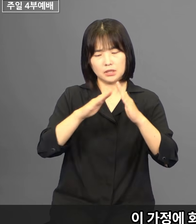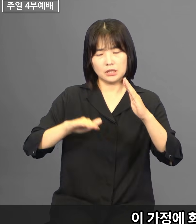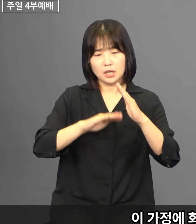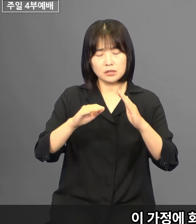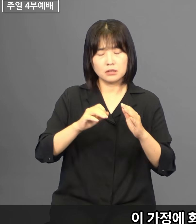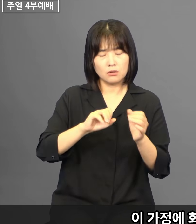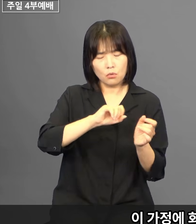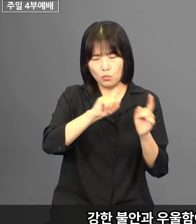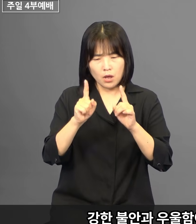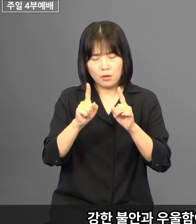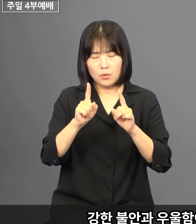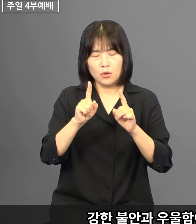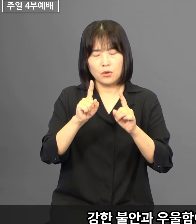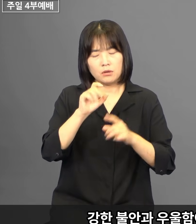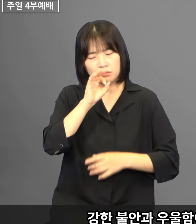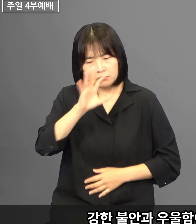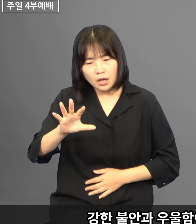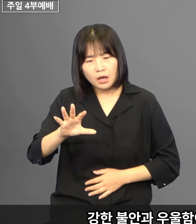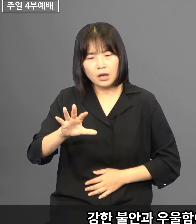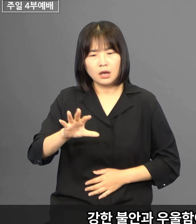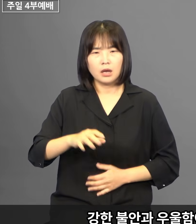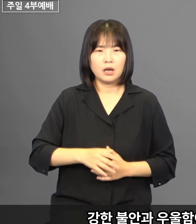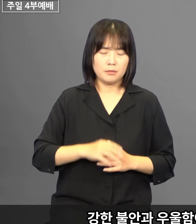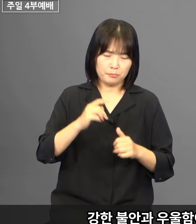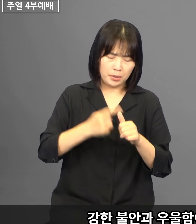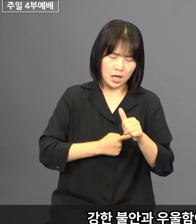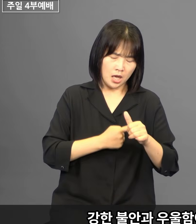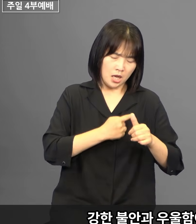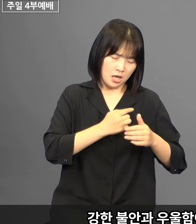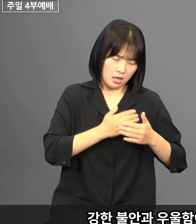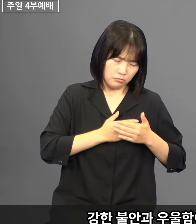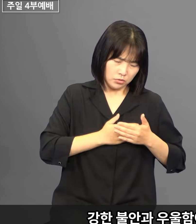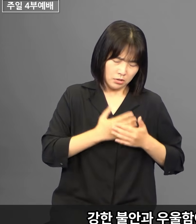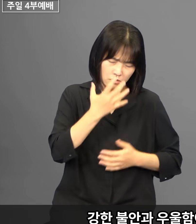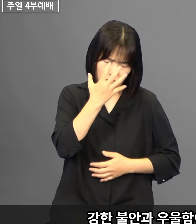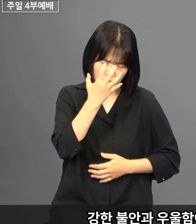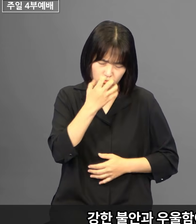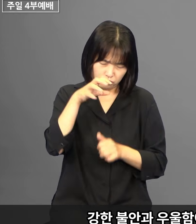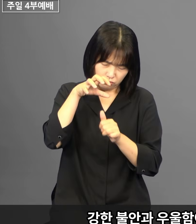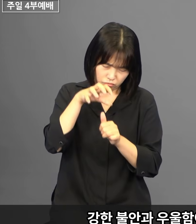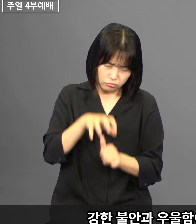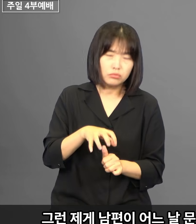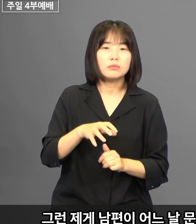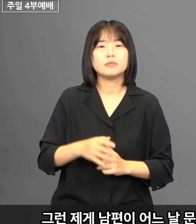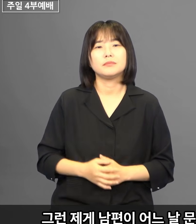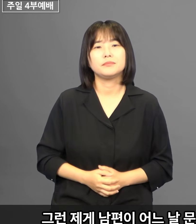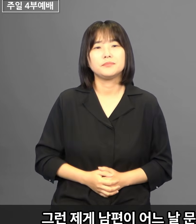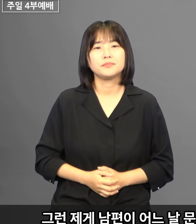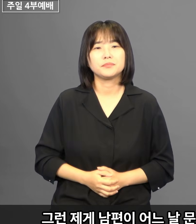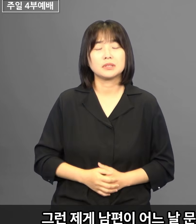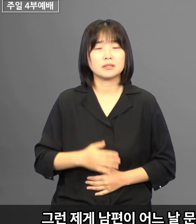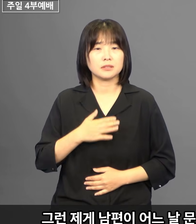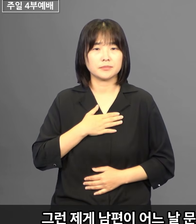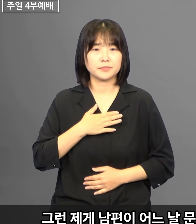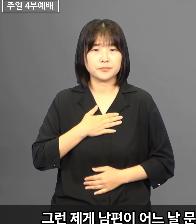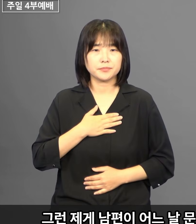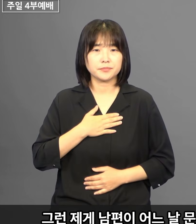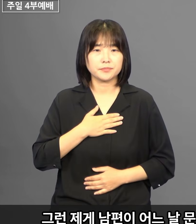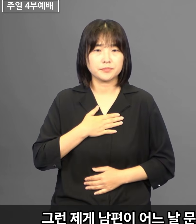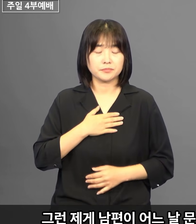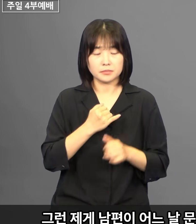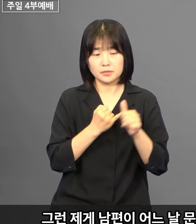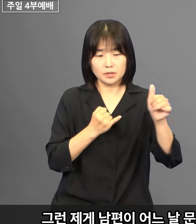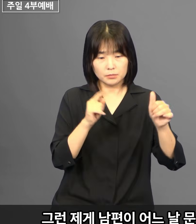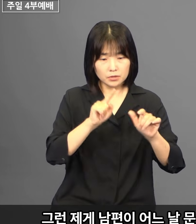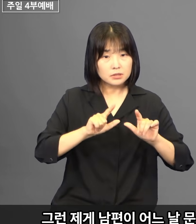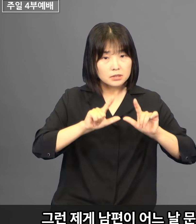회복은 없을 것 같다는 강한 불안과 우울함이 저희 가족을 붙잡았습니다. 그런 제게 남편이 어느